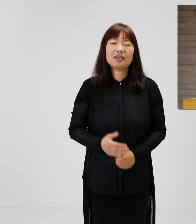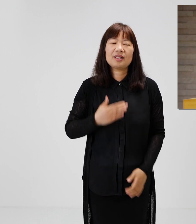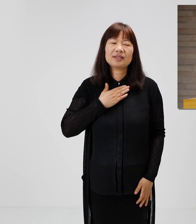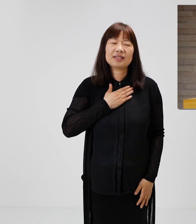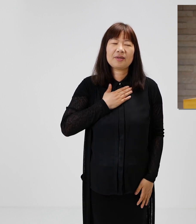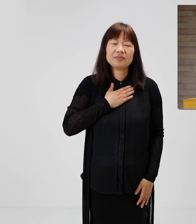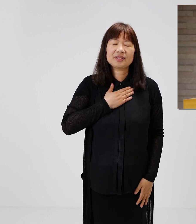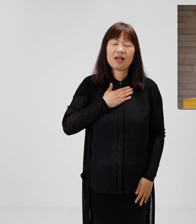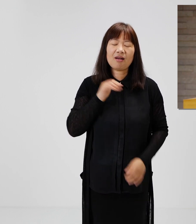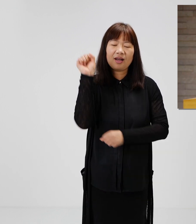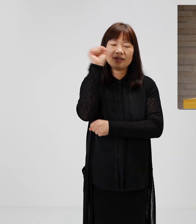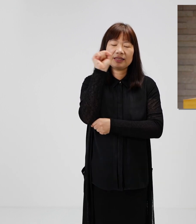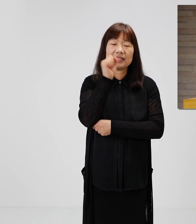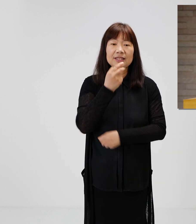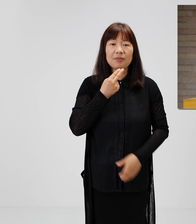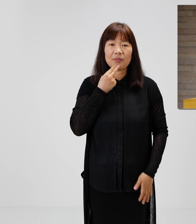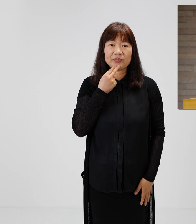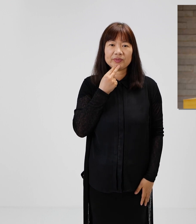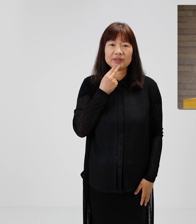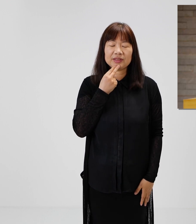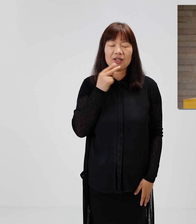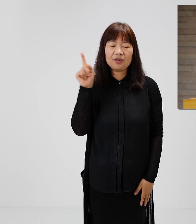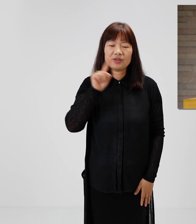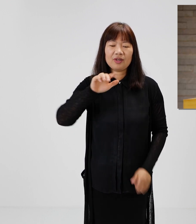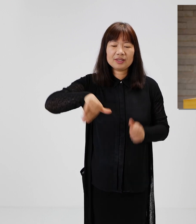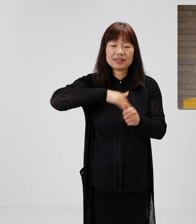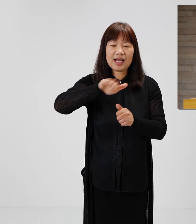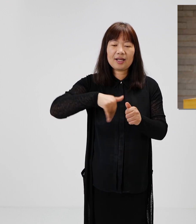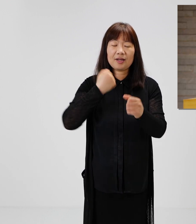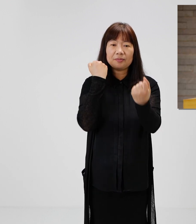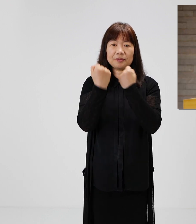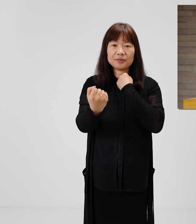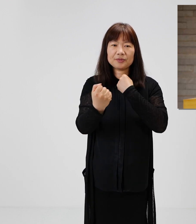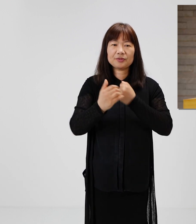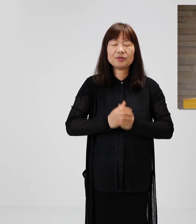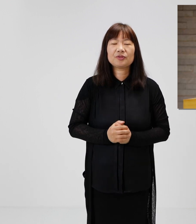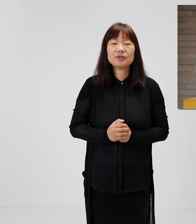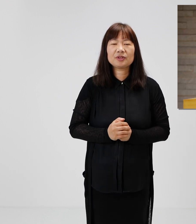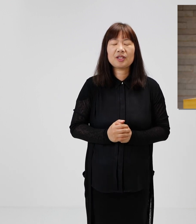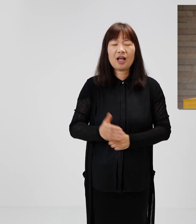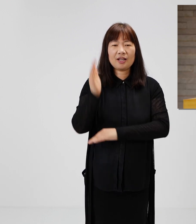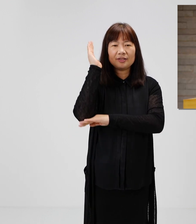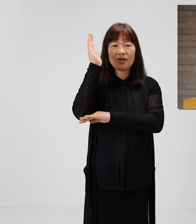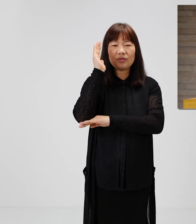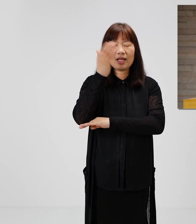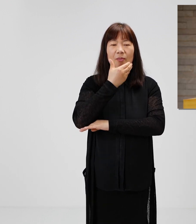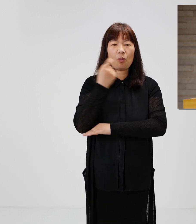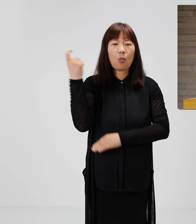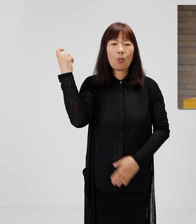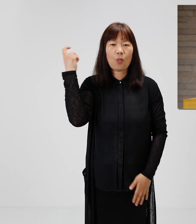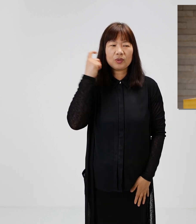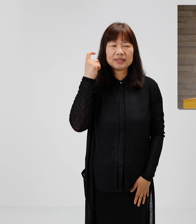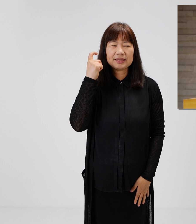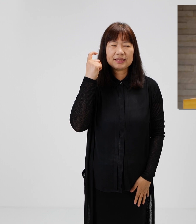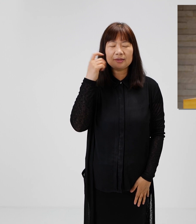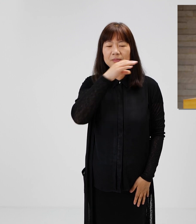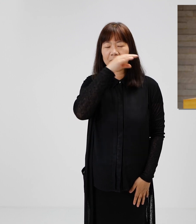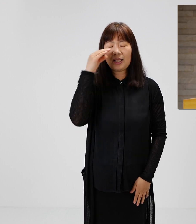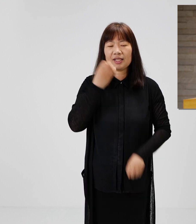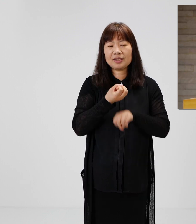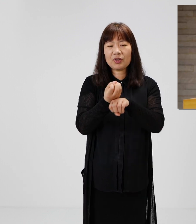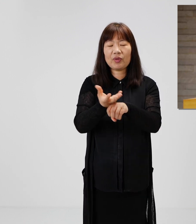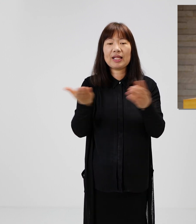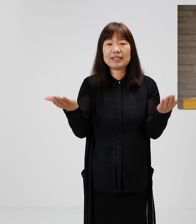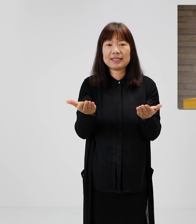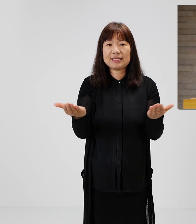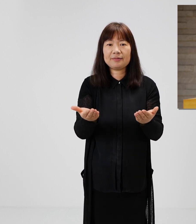감정을 흔들리지 않고 어떤 상황 속에서도 전해야 될 복음을 바르게 전하는